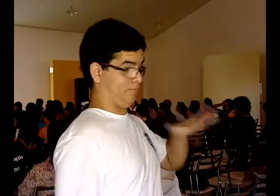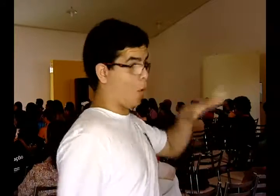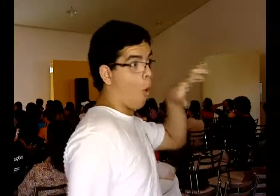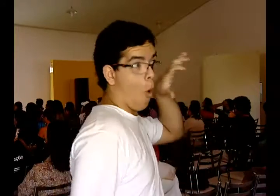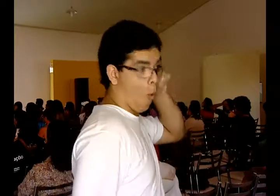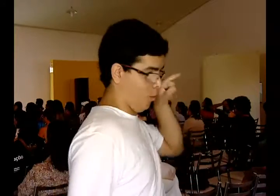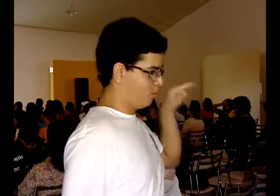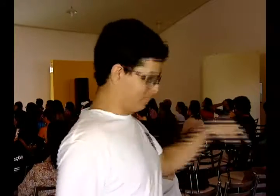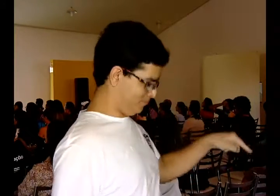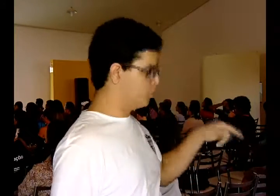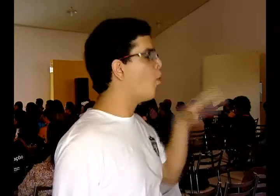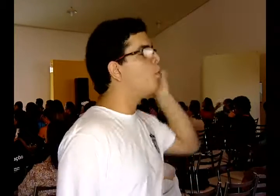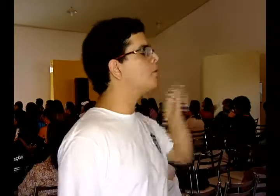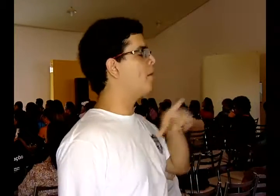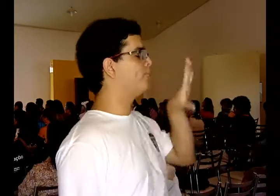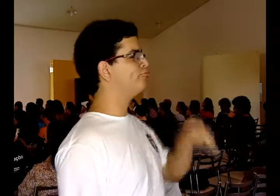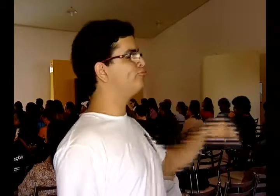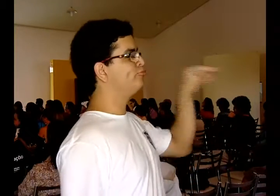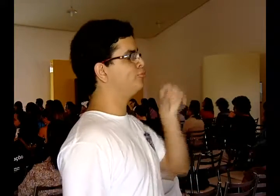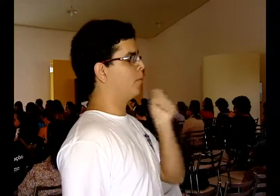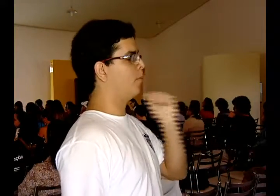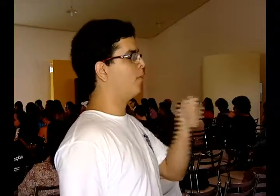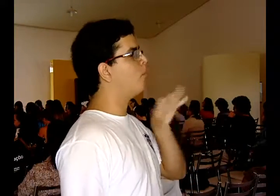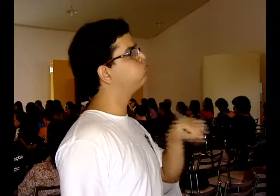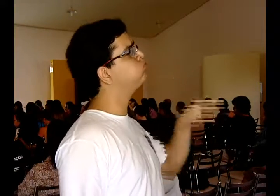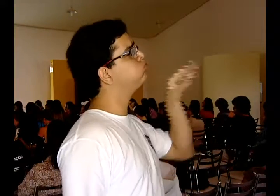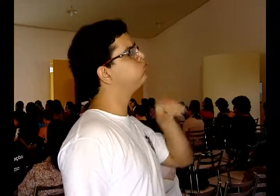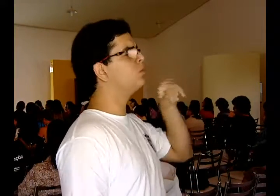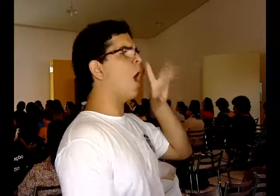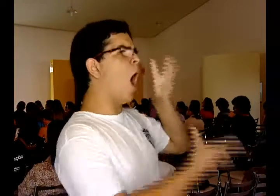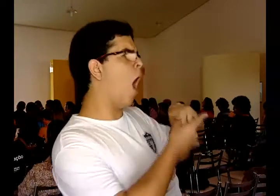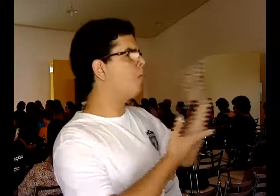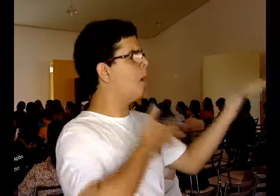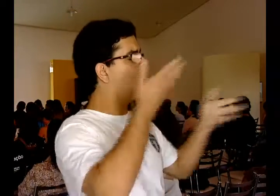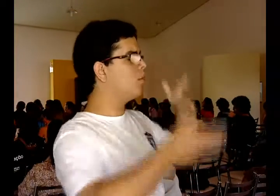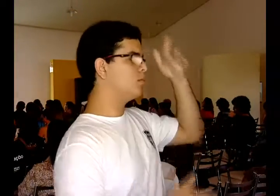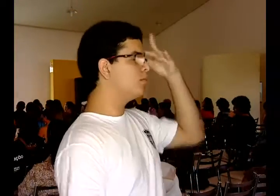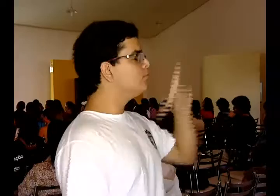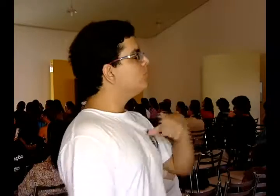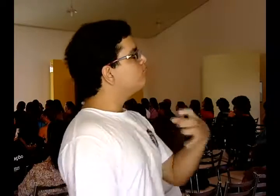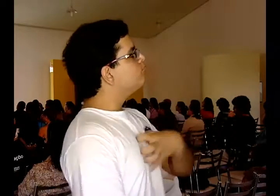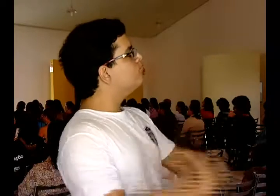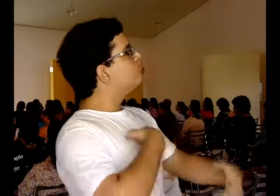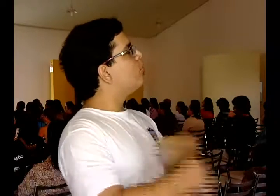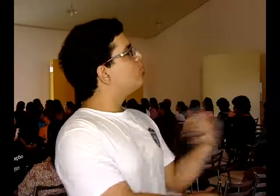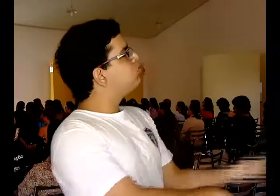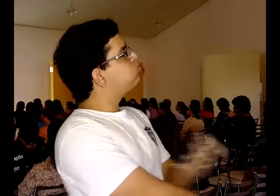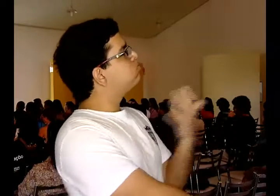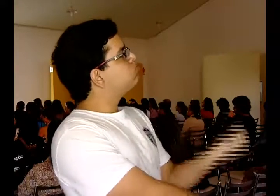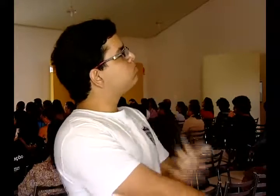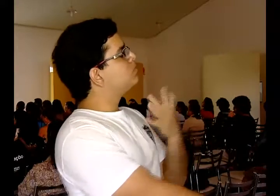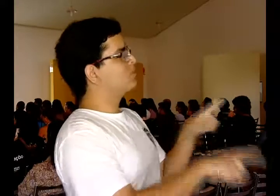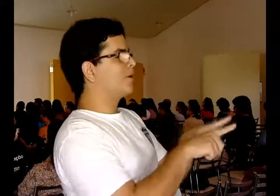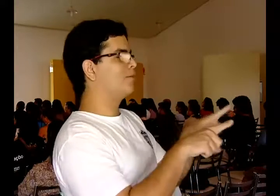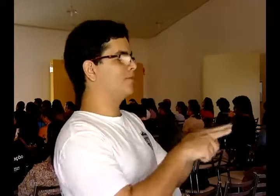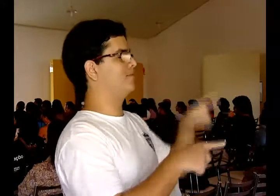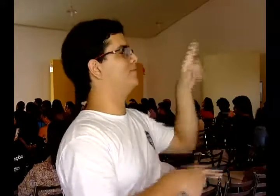surdos, da mesma forma. Então, os ouvintes quando usam a fala, línguas orais, é pela voz